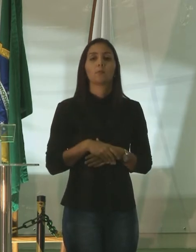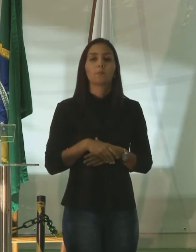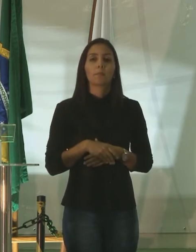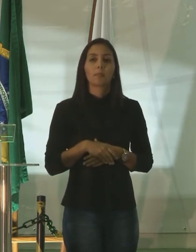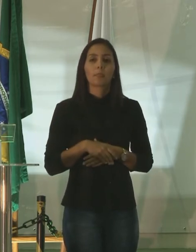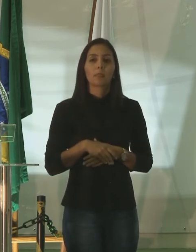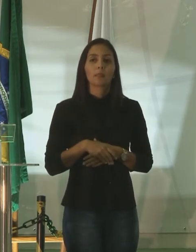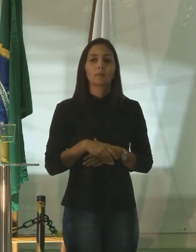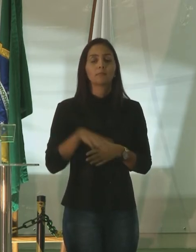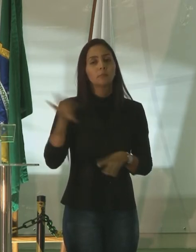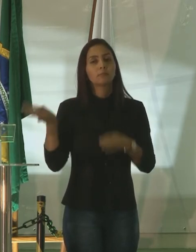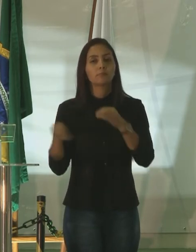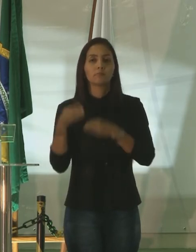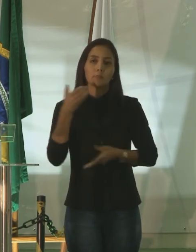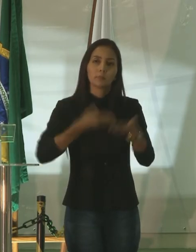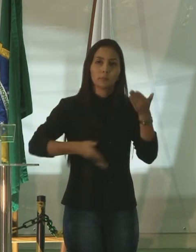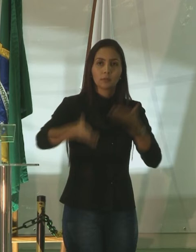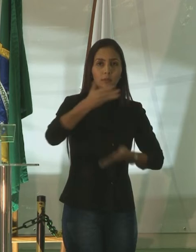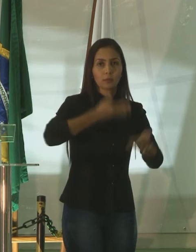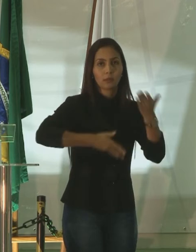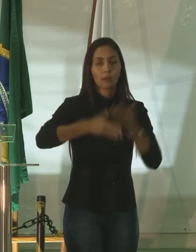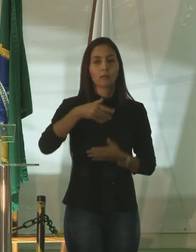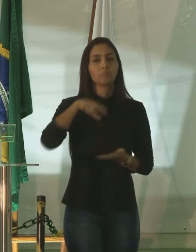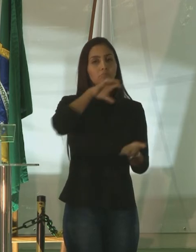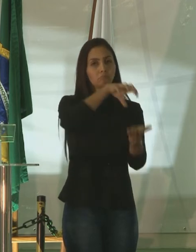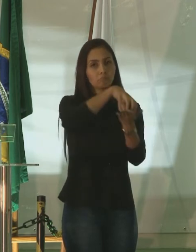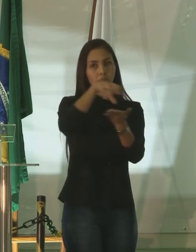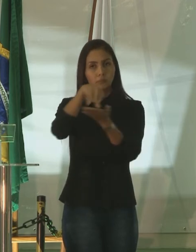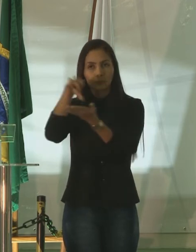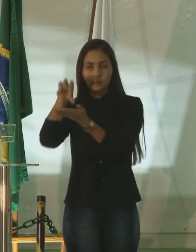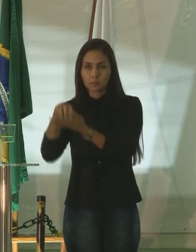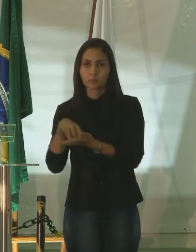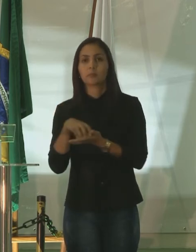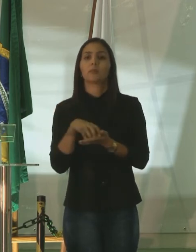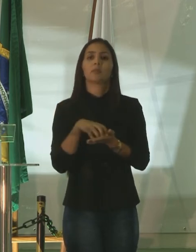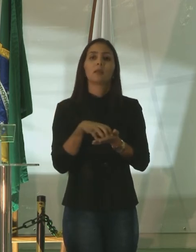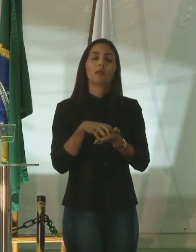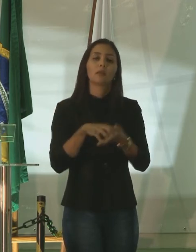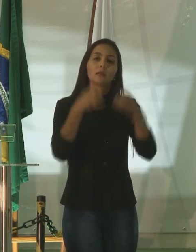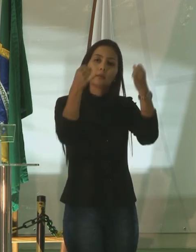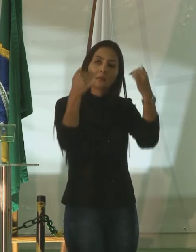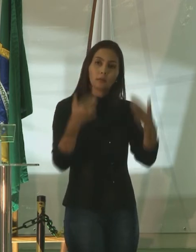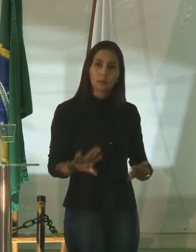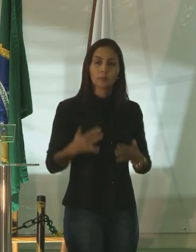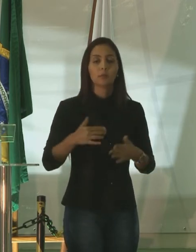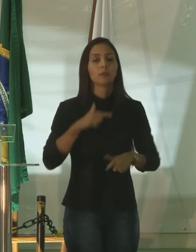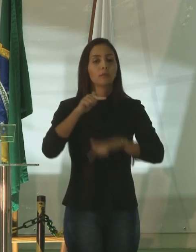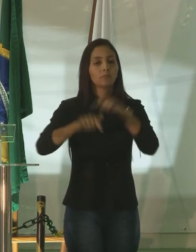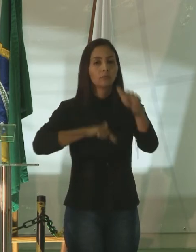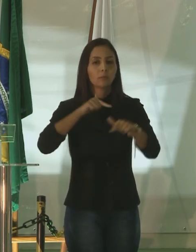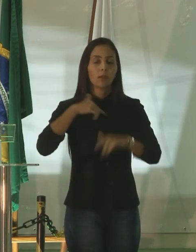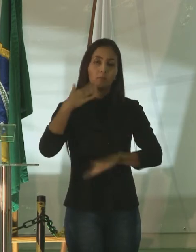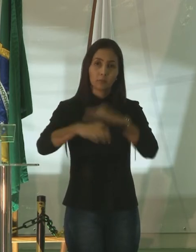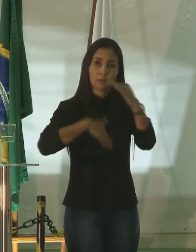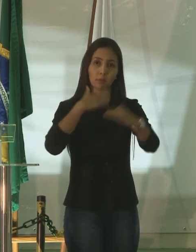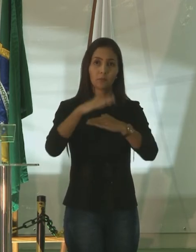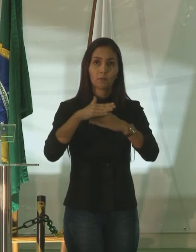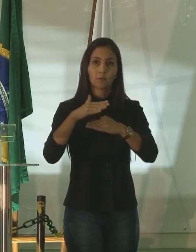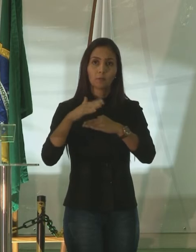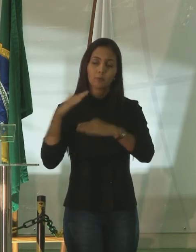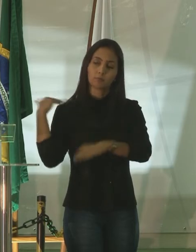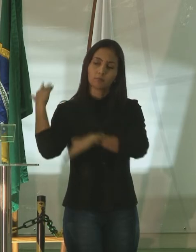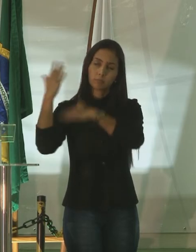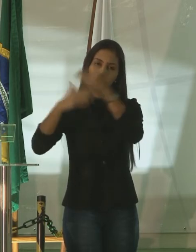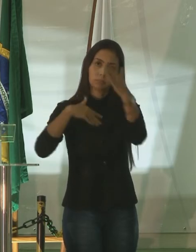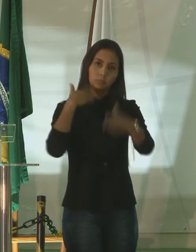em alguns campos do IFES e retrata um pouco das nossas construções ao longo desse tempo. Né? E eu